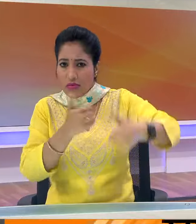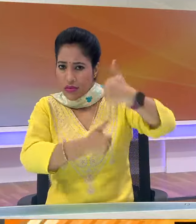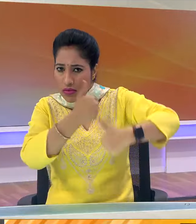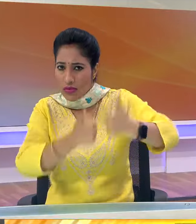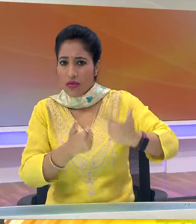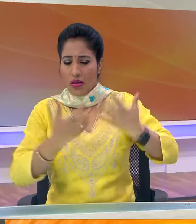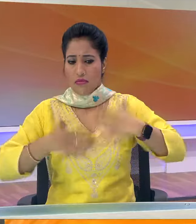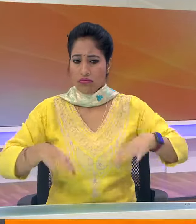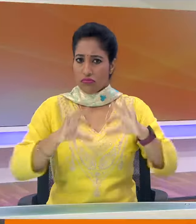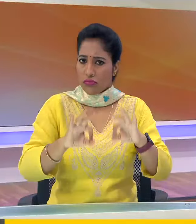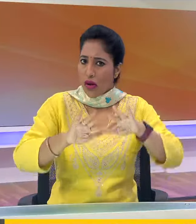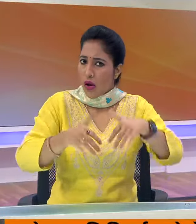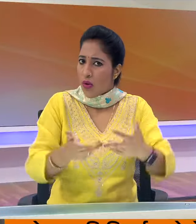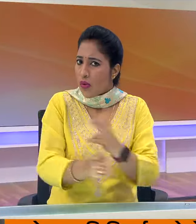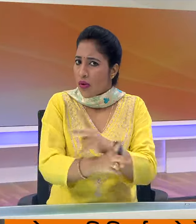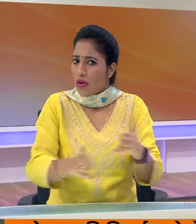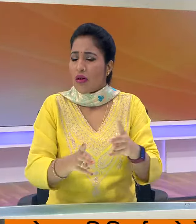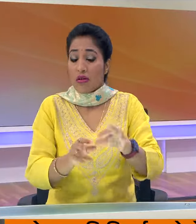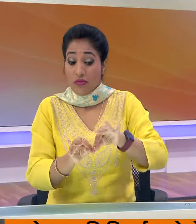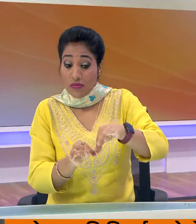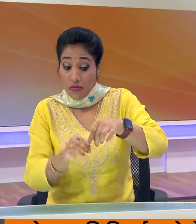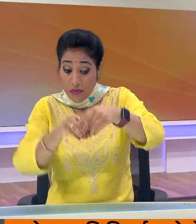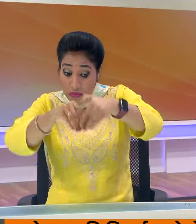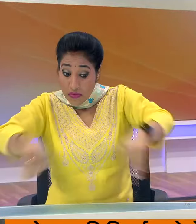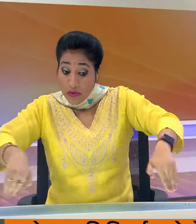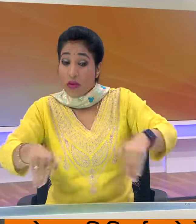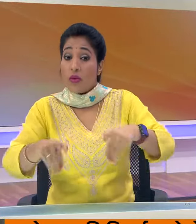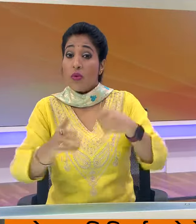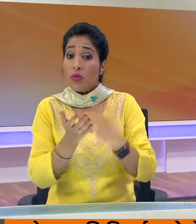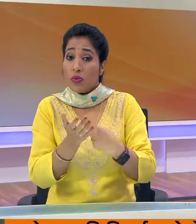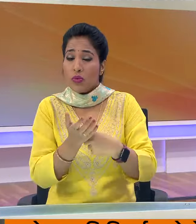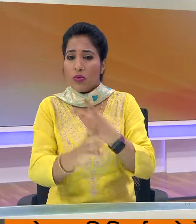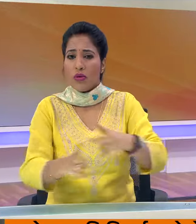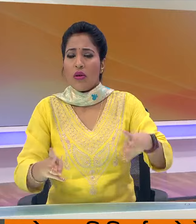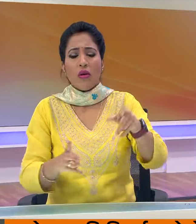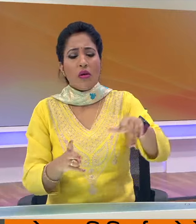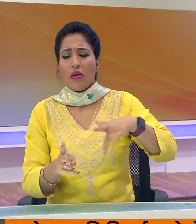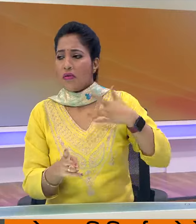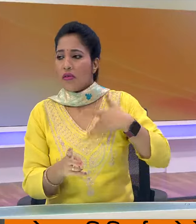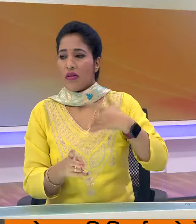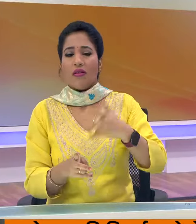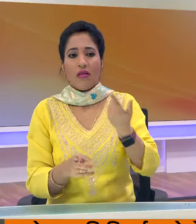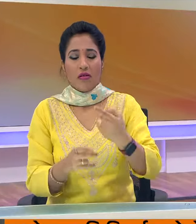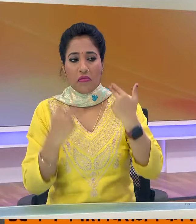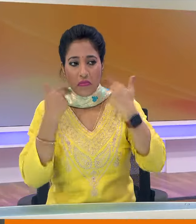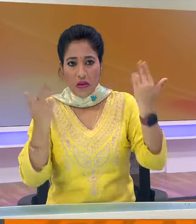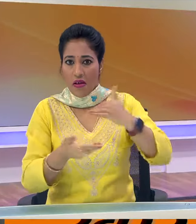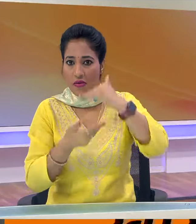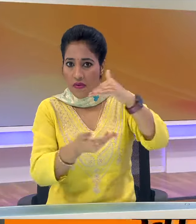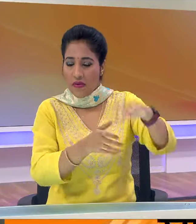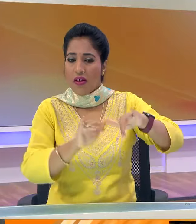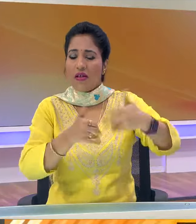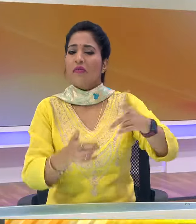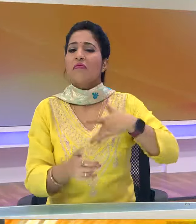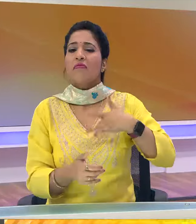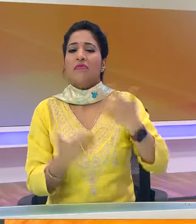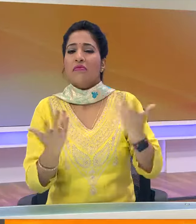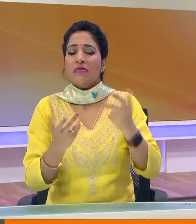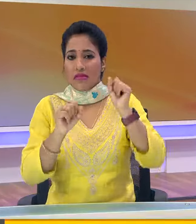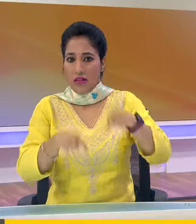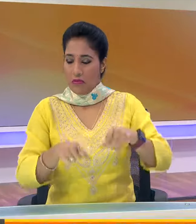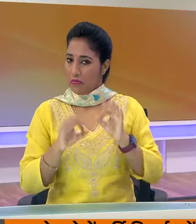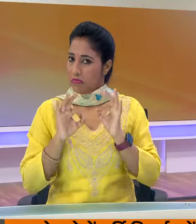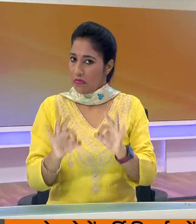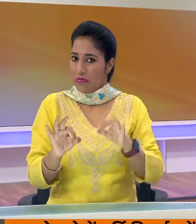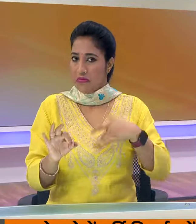एंड सैनिटेशन, लाइन एरिया इंस्पेक्शन। नीरज कुमार, कैसा लगा महानिदेशक ने पुरस्कृत किया आपको आज? सर बहुत बढ़िया, एंड दिस